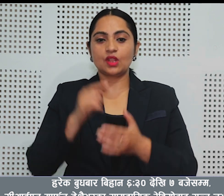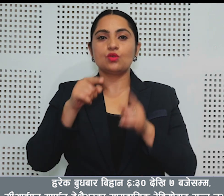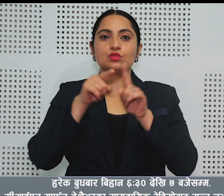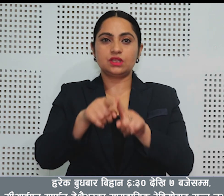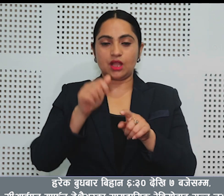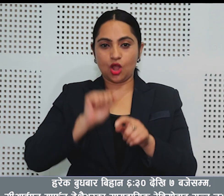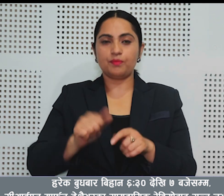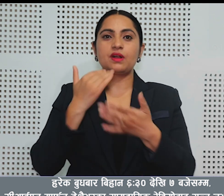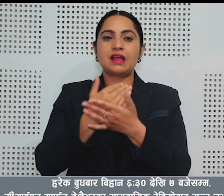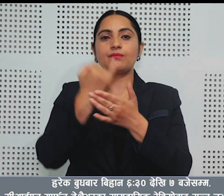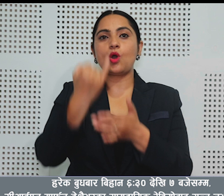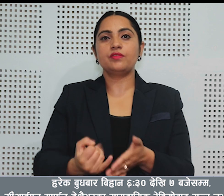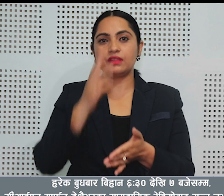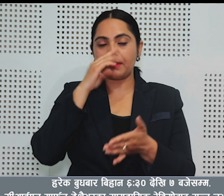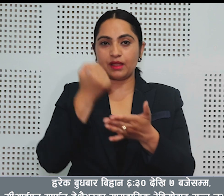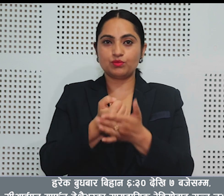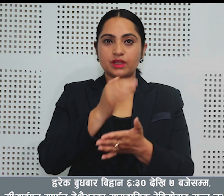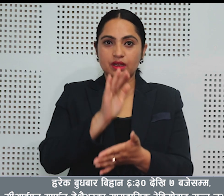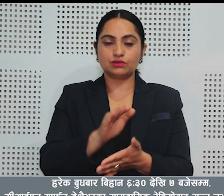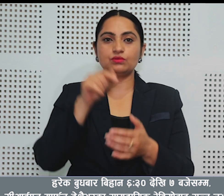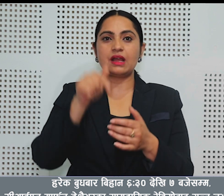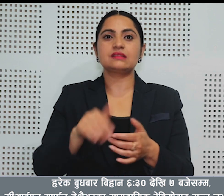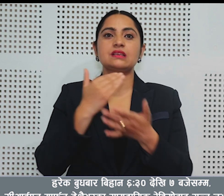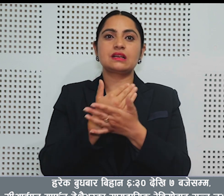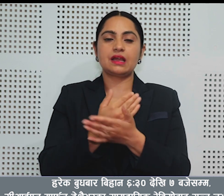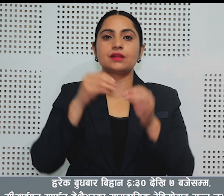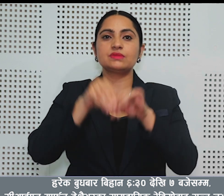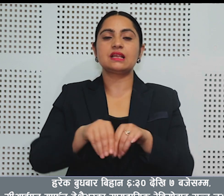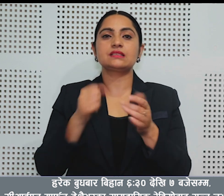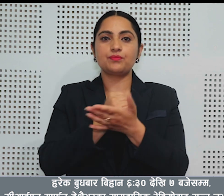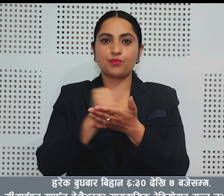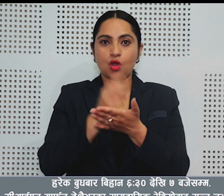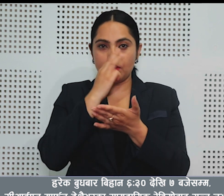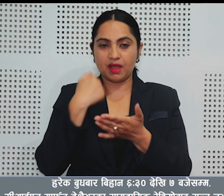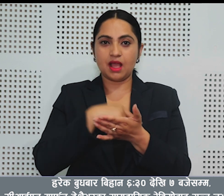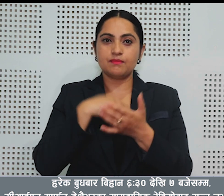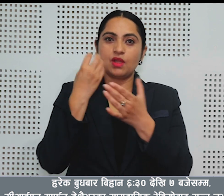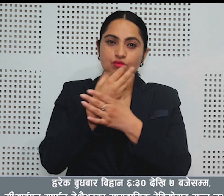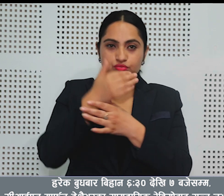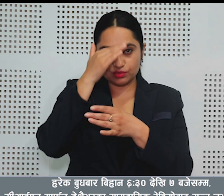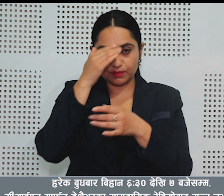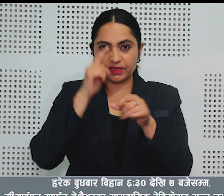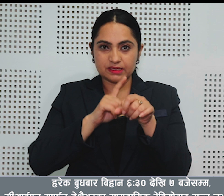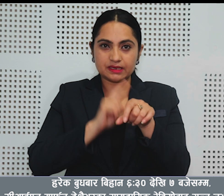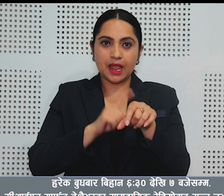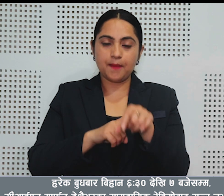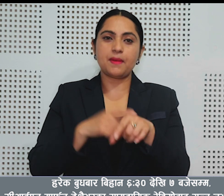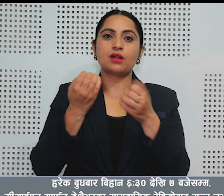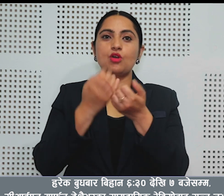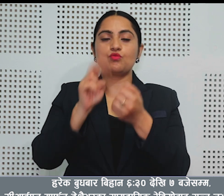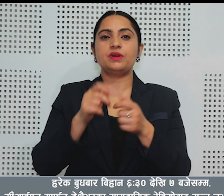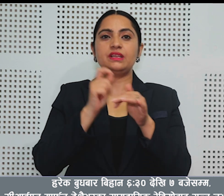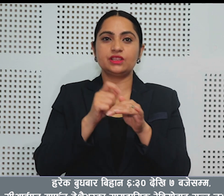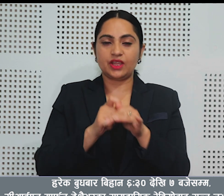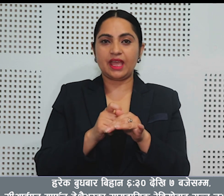यो सँगै अब हामी कार्यक्रमको अन्त्यमा आइपुगेका छौँ। आजको कार्यक्रम साझा पहलमा हामीले विपदको समयमा अपनाउनु पर्ने तयारी